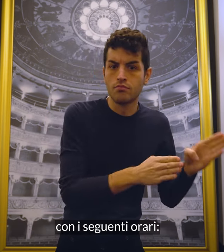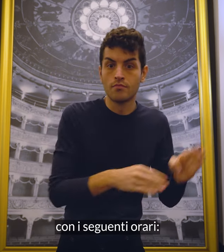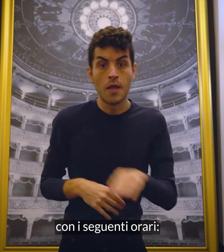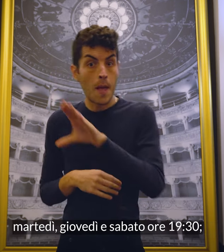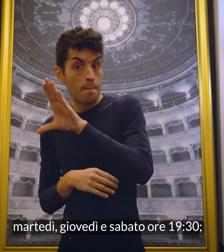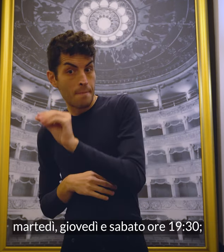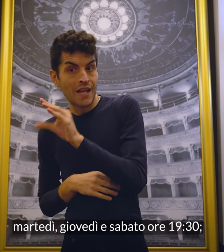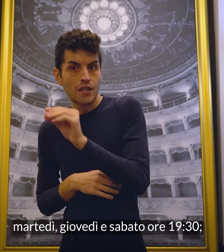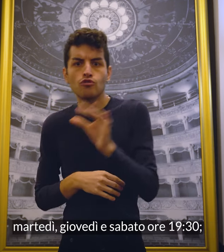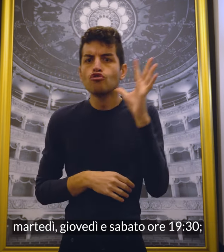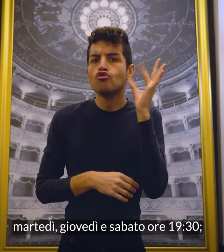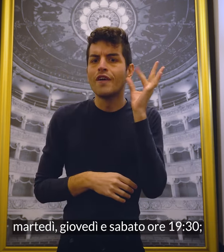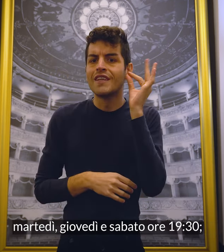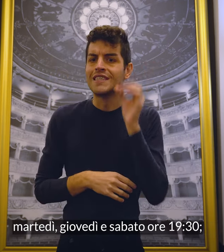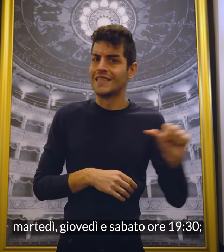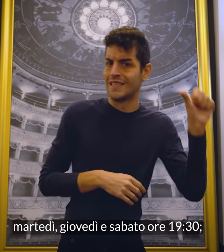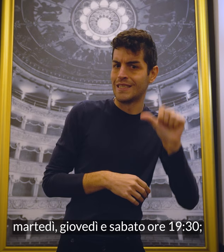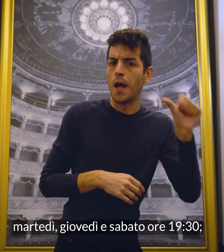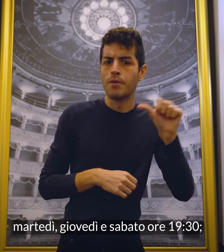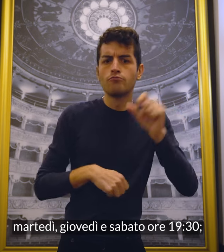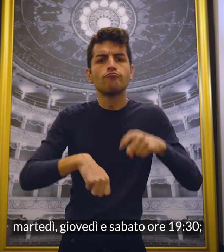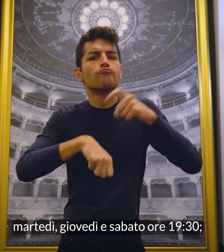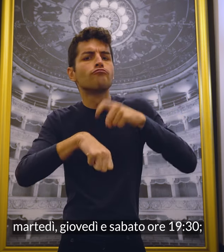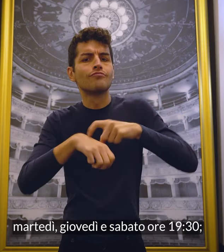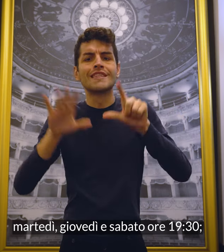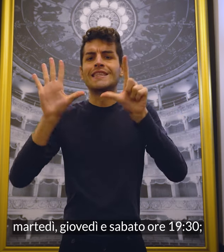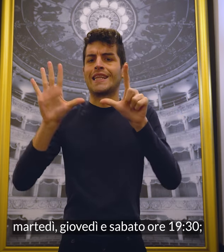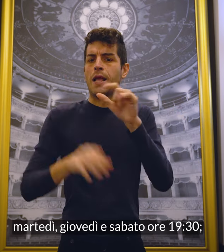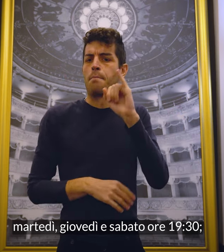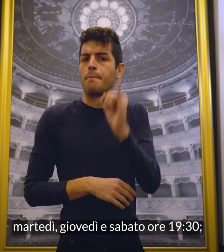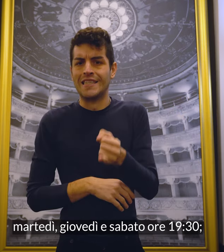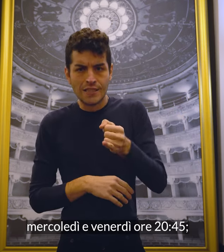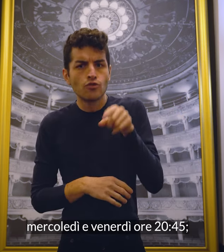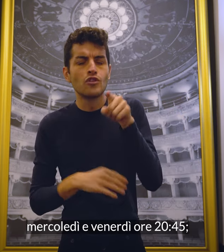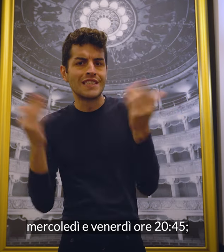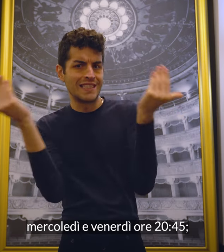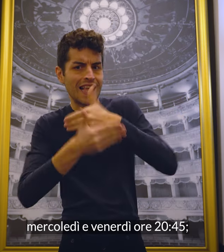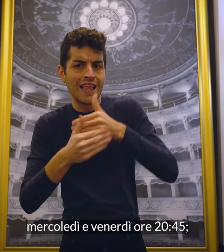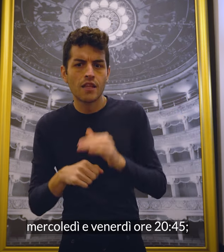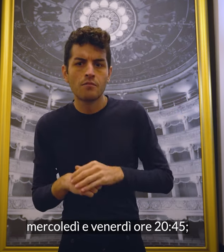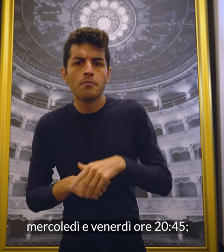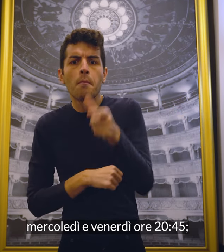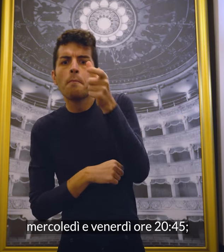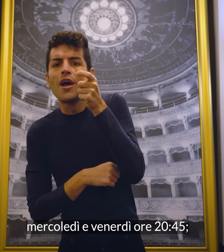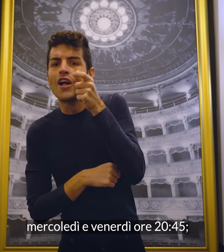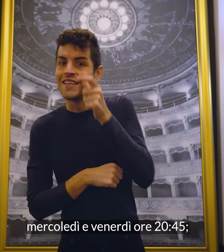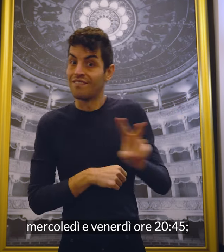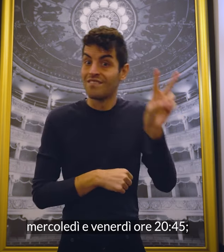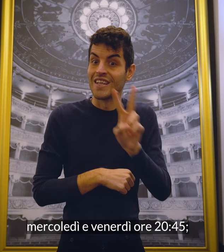martedì giovedì e sabato ore 19:30 mercoledì e venerdì ore